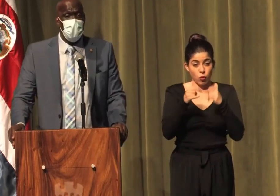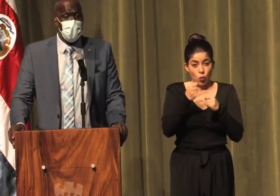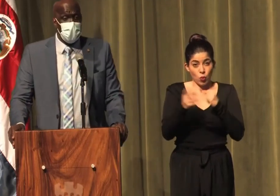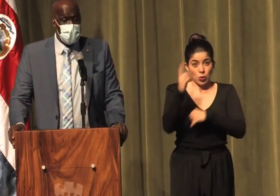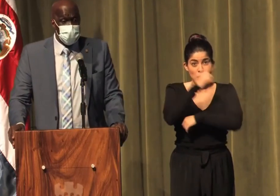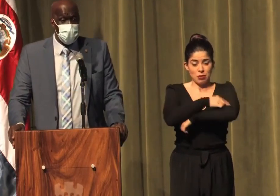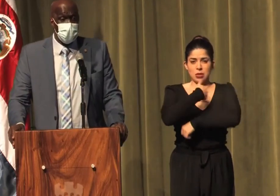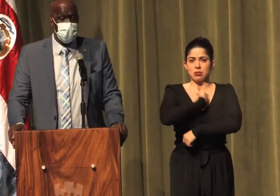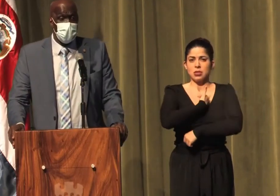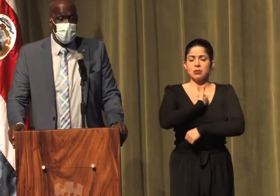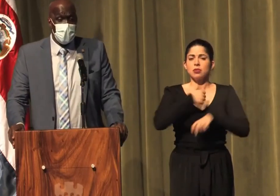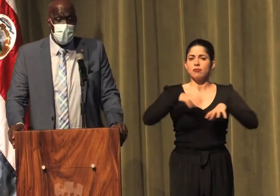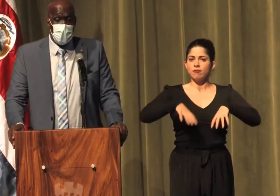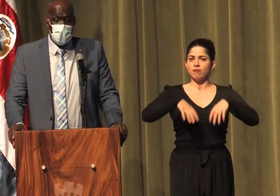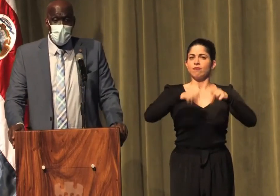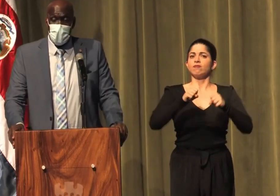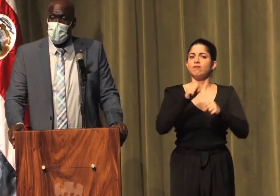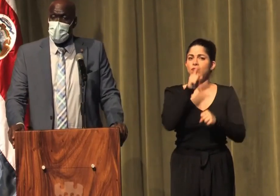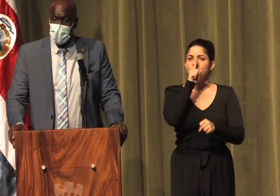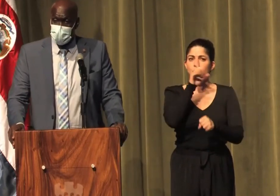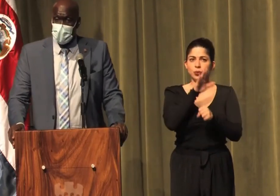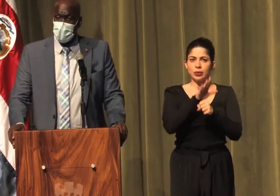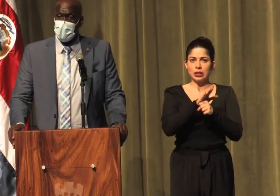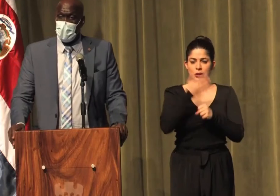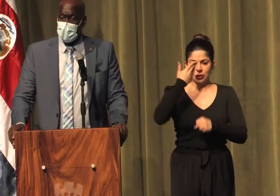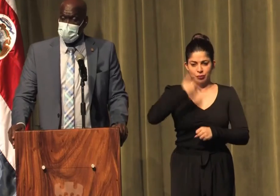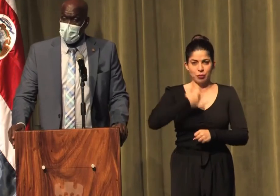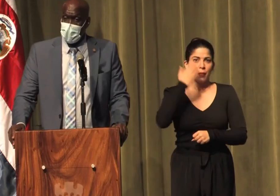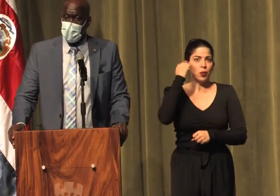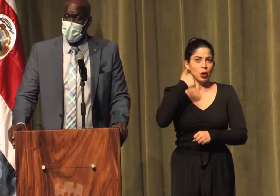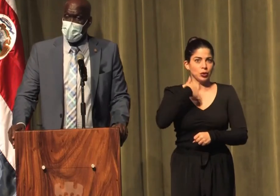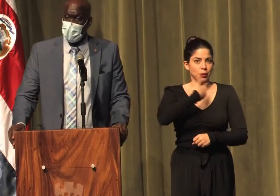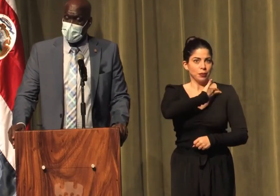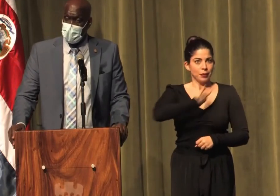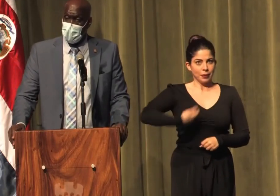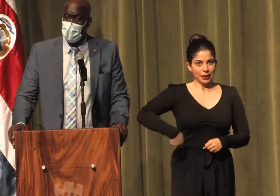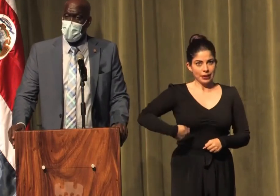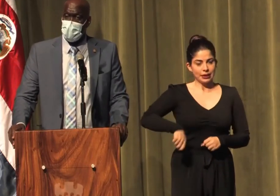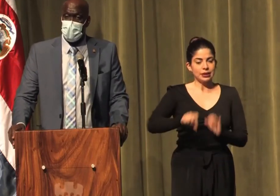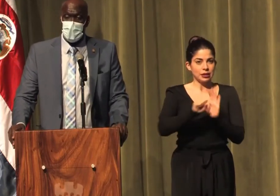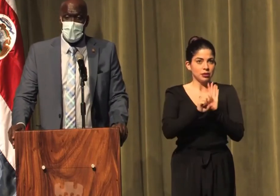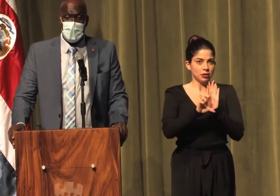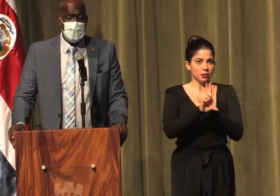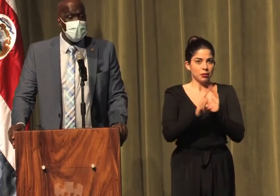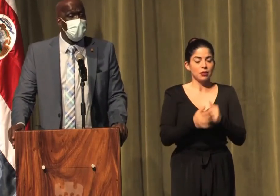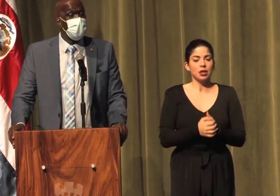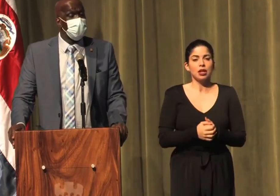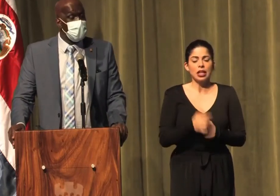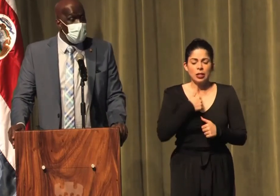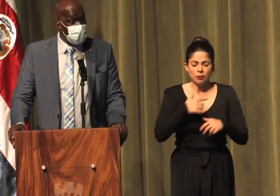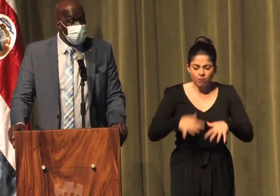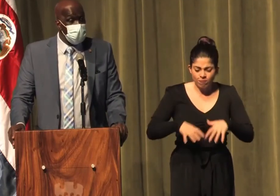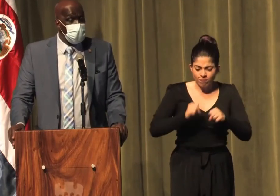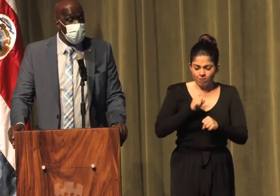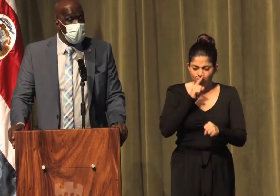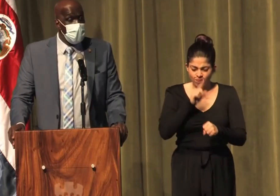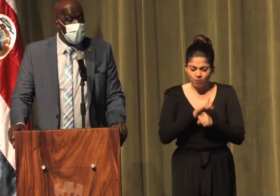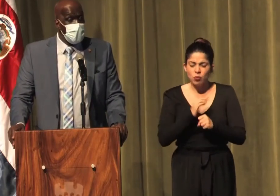el compromiso como presidente de la Asamblea Legislativa de